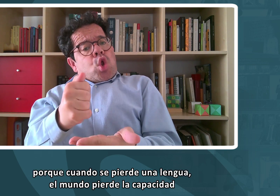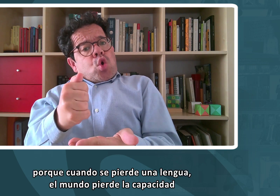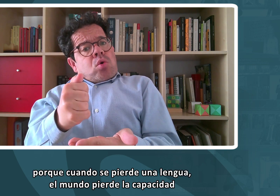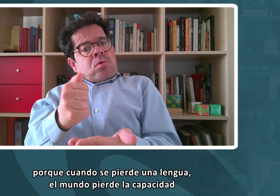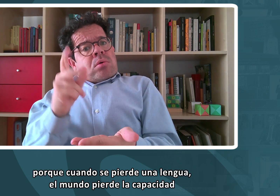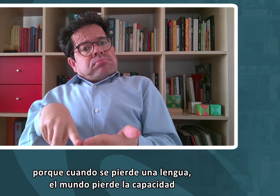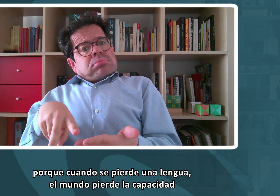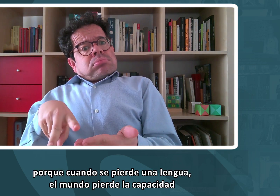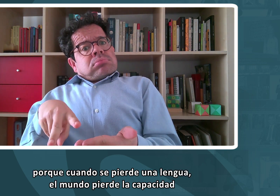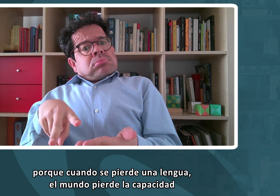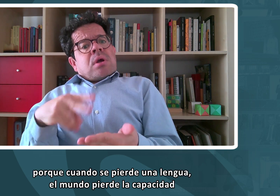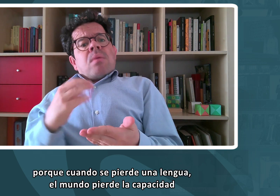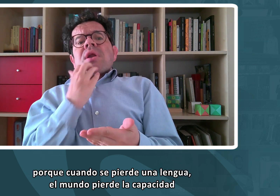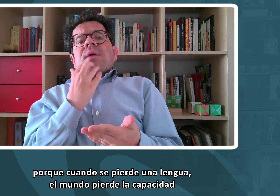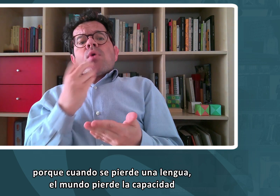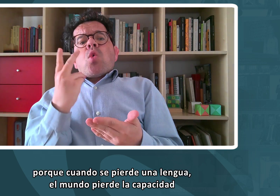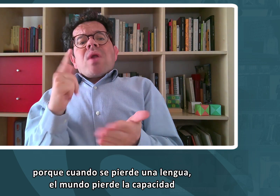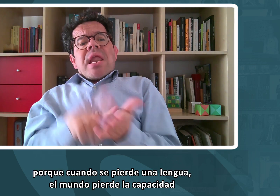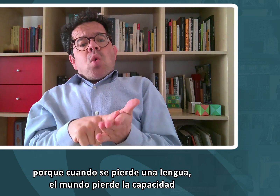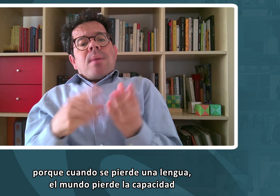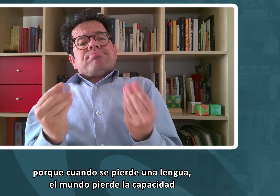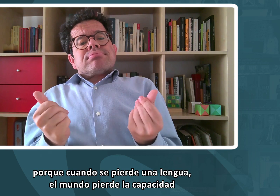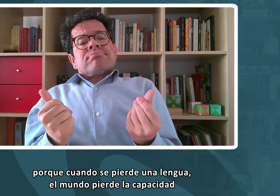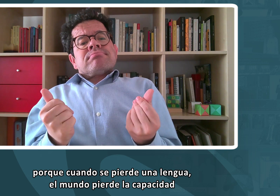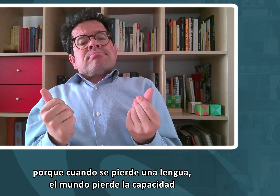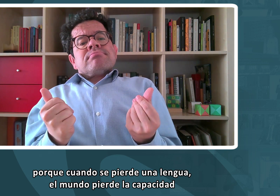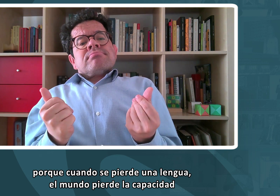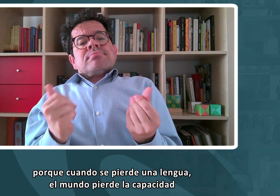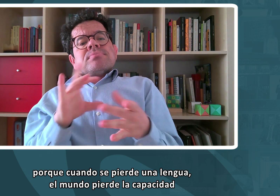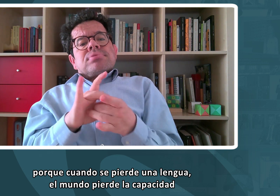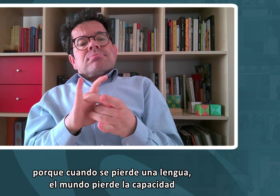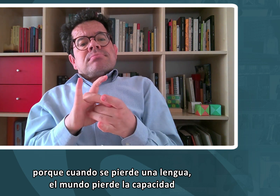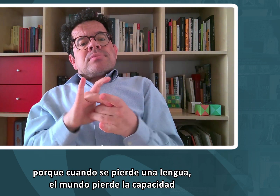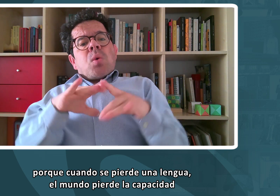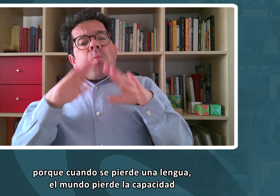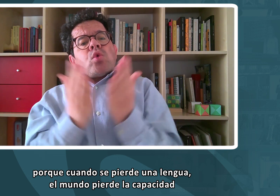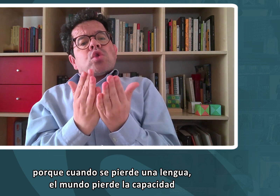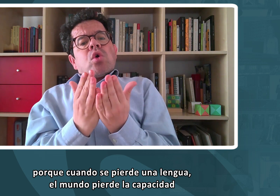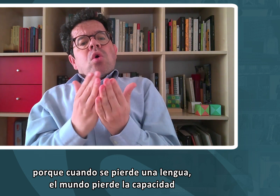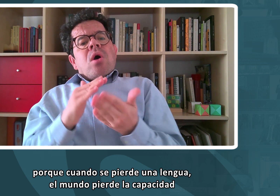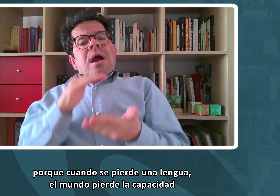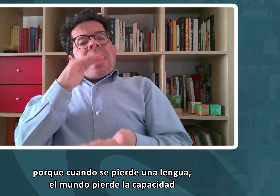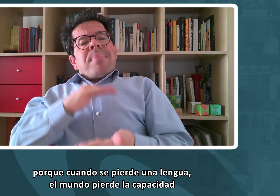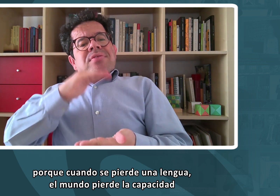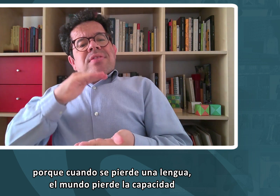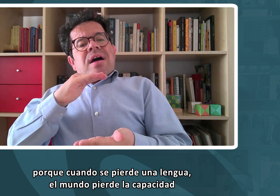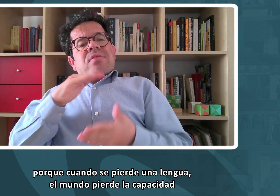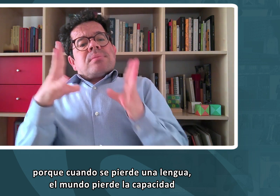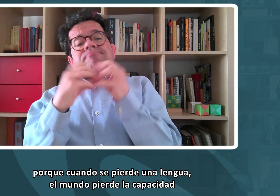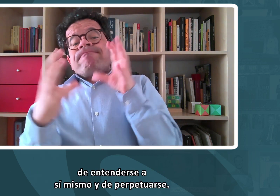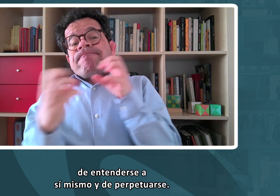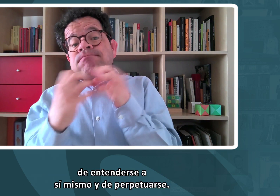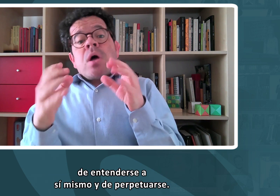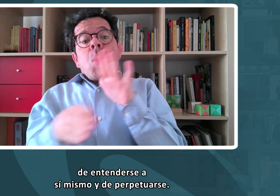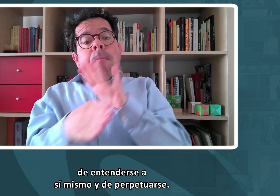Porque cuando se pierde una lengua, el mundo pierde la capacidad de entenderse a sí mismo y